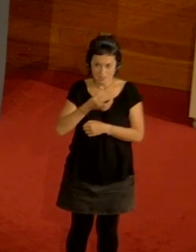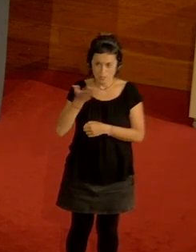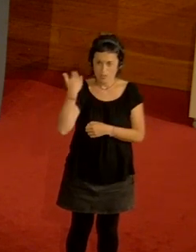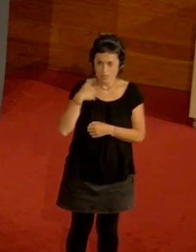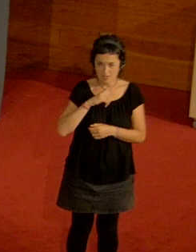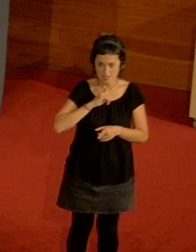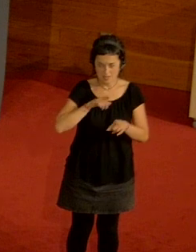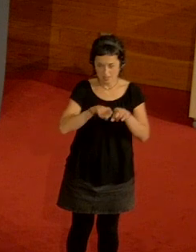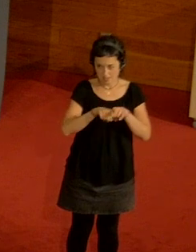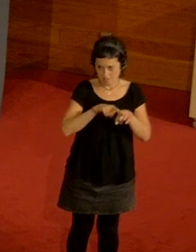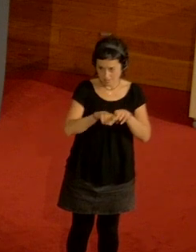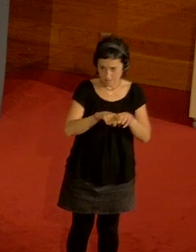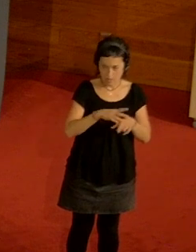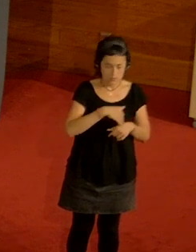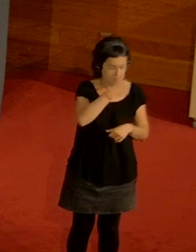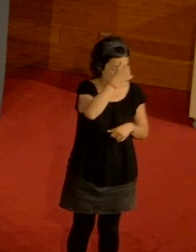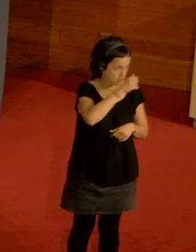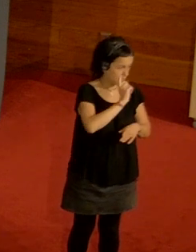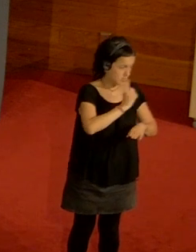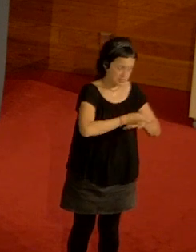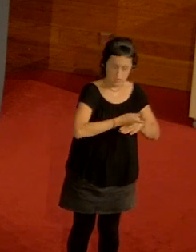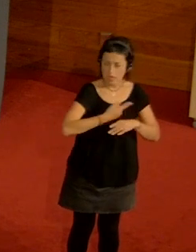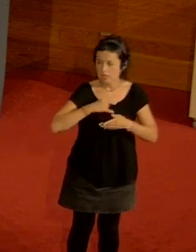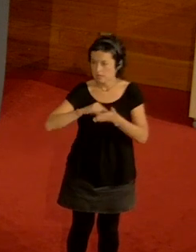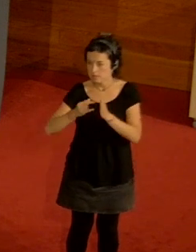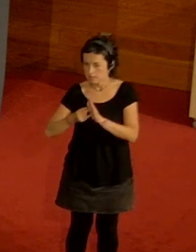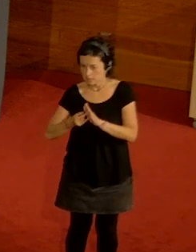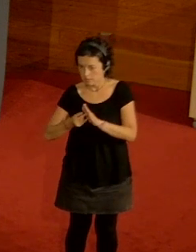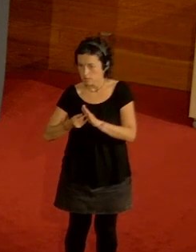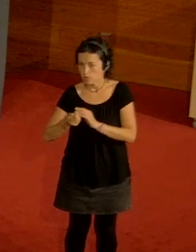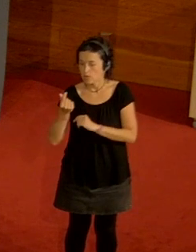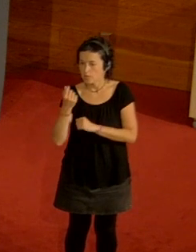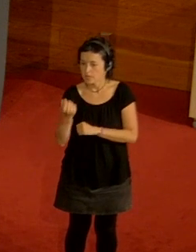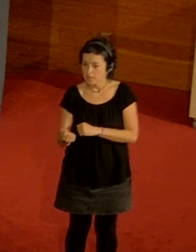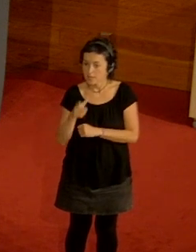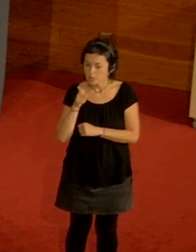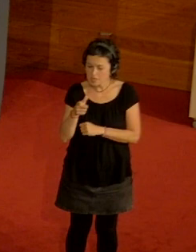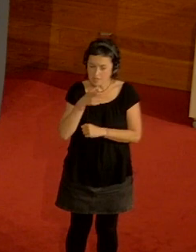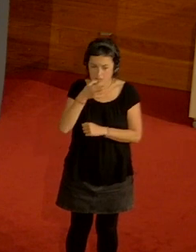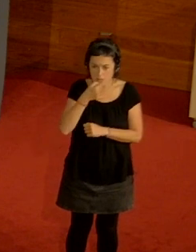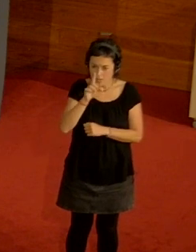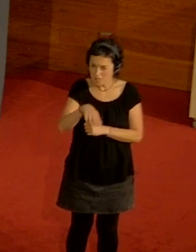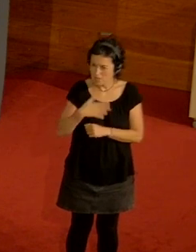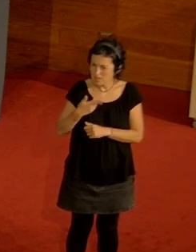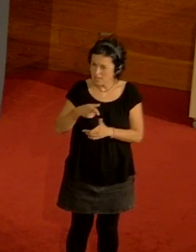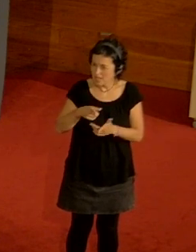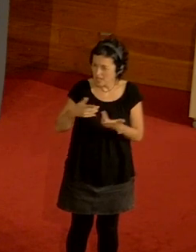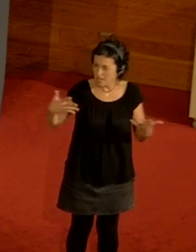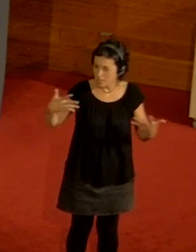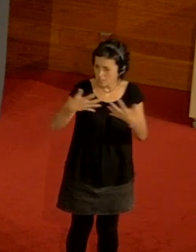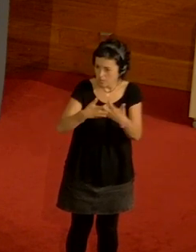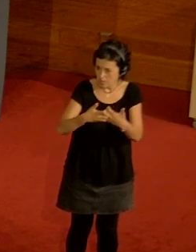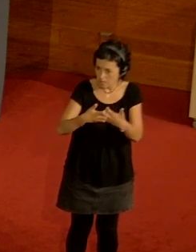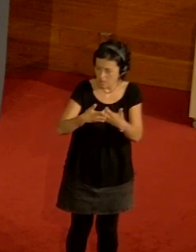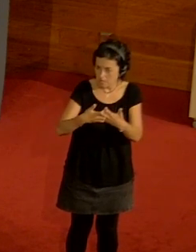justamente este discurso del éxito de la ganancia es también el discurso de bélico es decir el discurso que enfrenta el conflicto desde